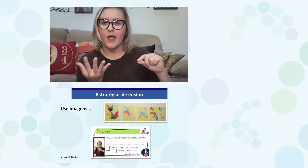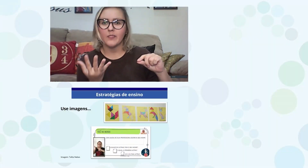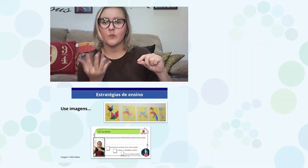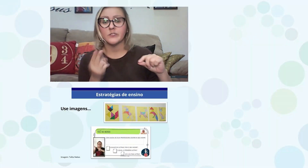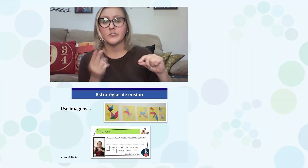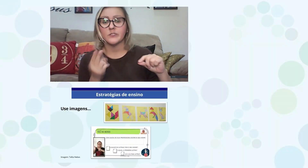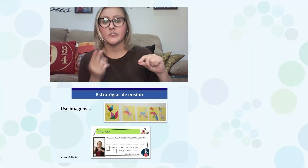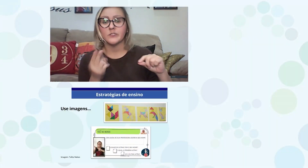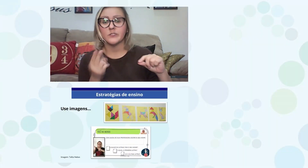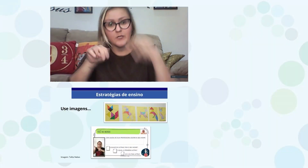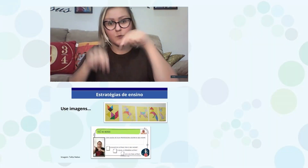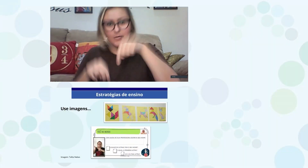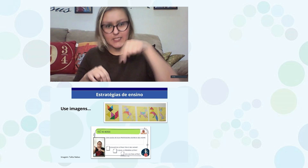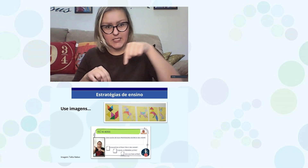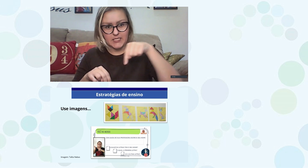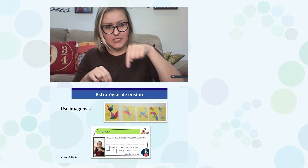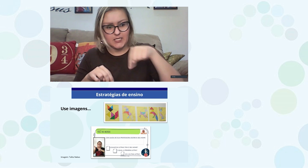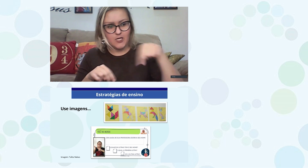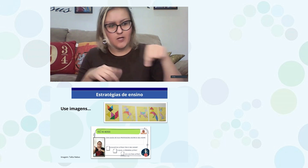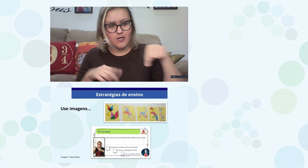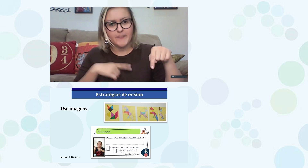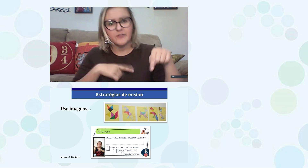fazer determinadas figuras. Vejam aqui, vejam aqui.